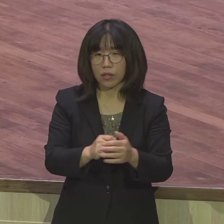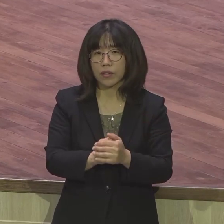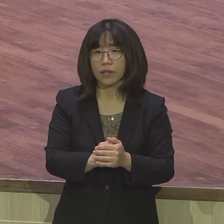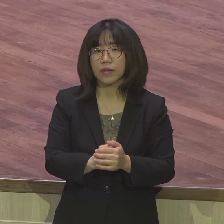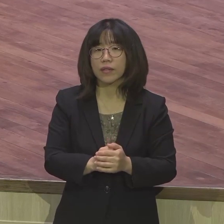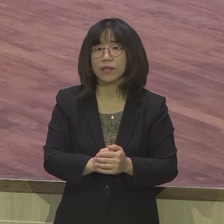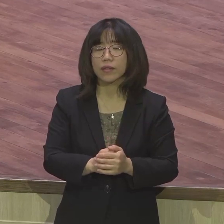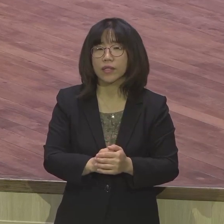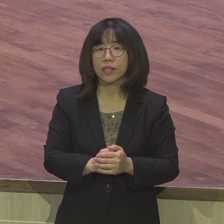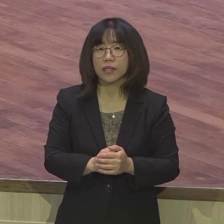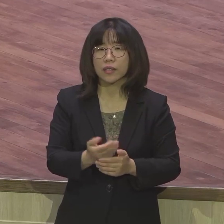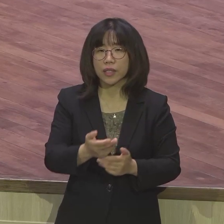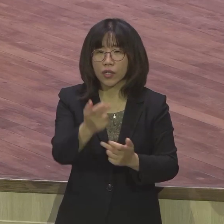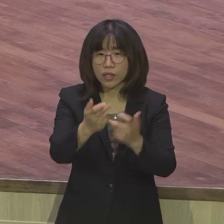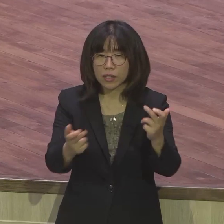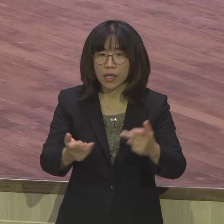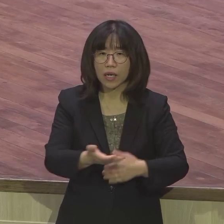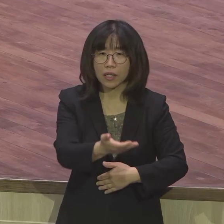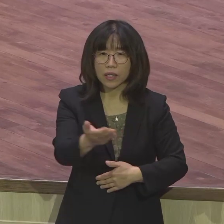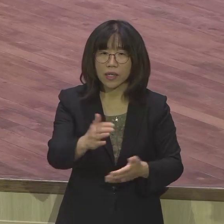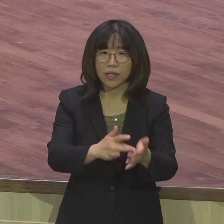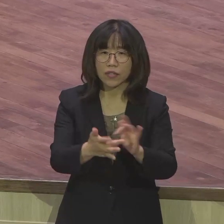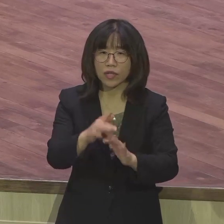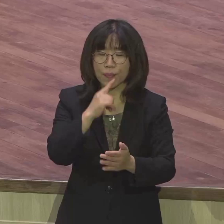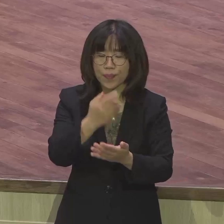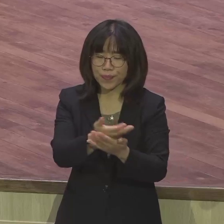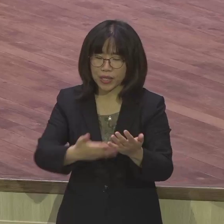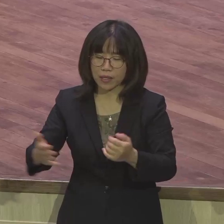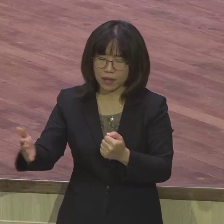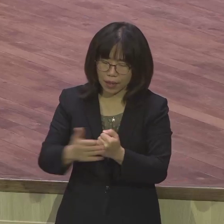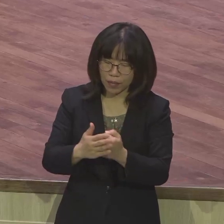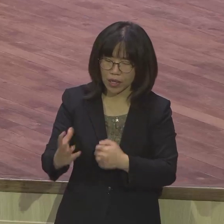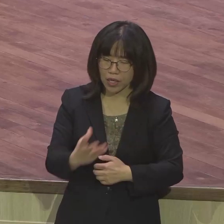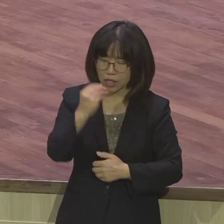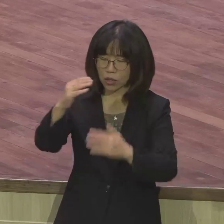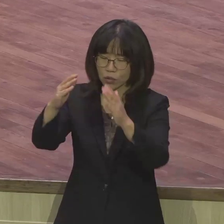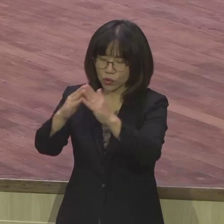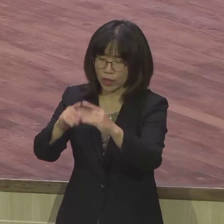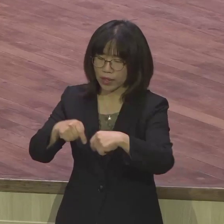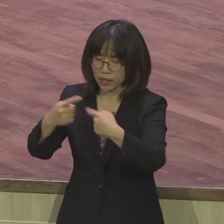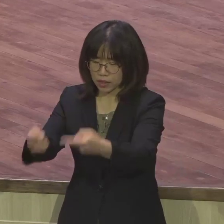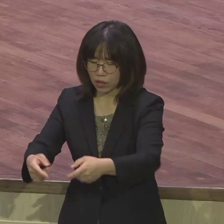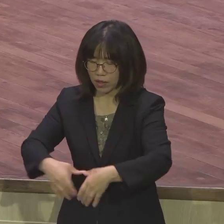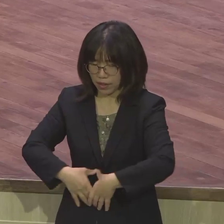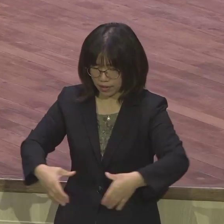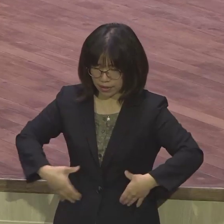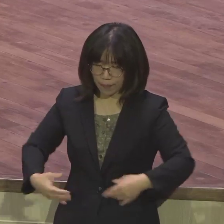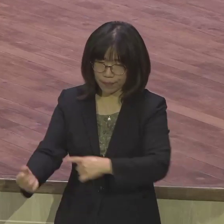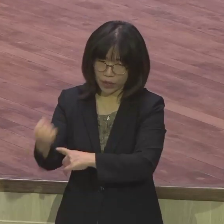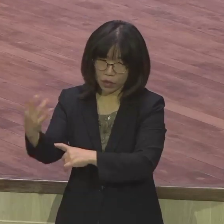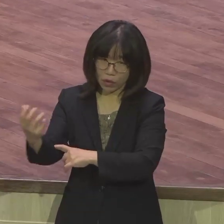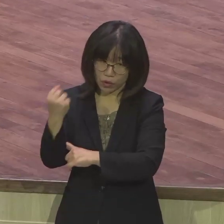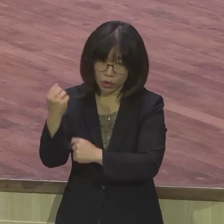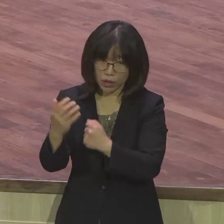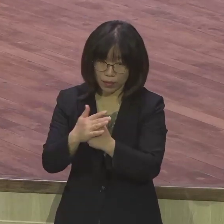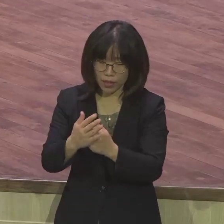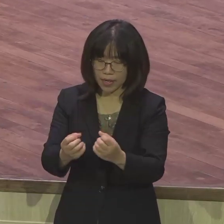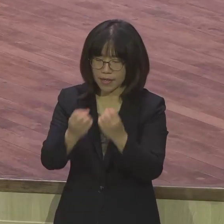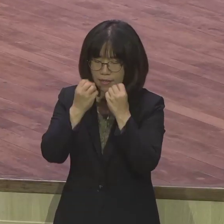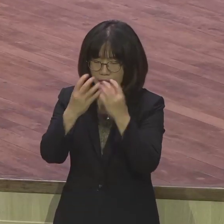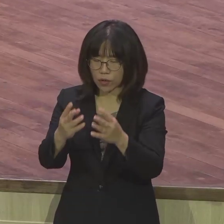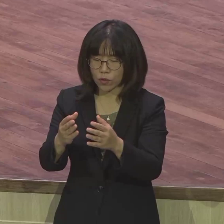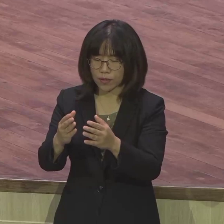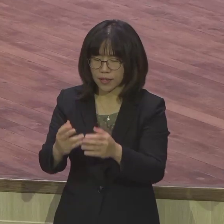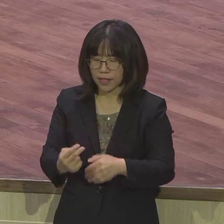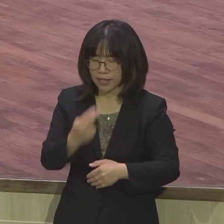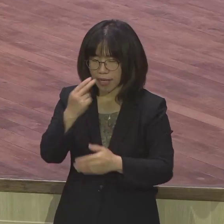우리가 예수의 피를 힘입어 성소에 들어갈 담력을 얻었나니 그 길은 우리를 위하여 시장 가운데 열어놓으신 새로운 산길이요 시장은 곧